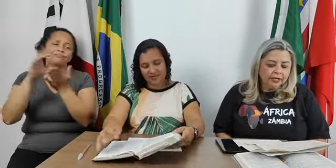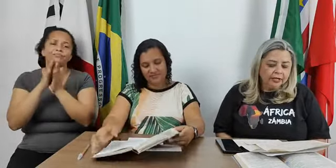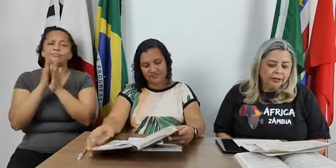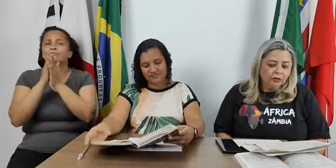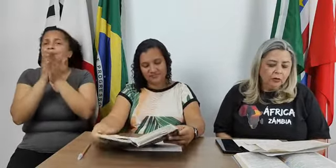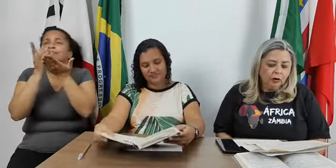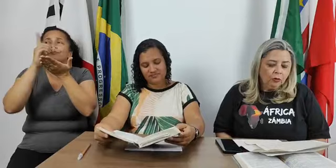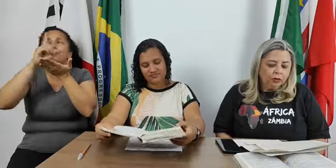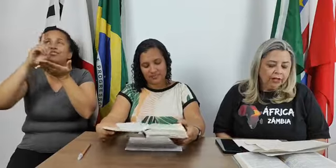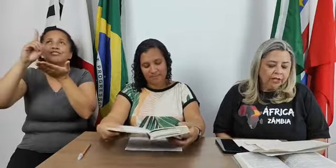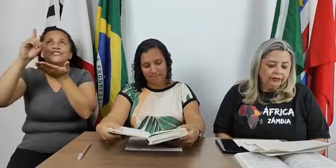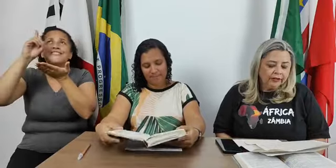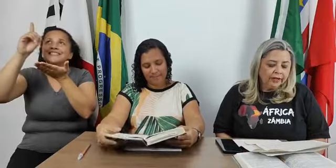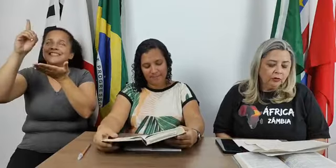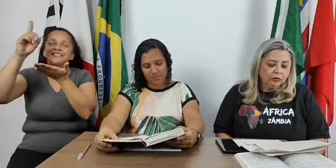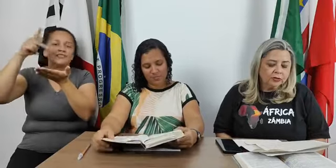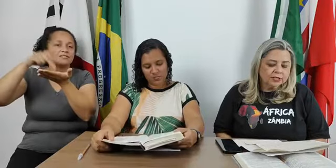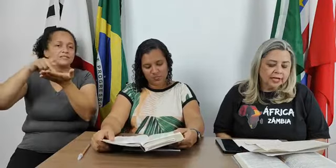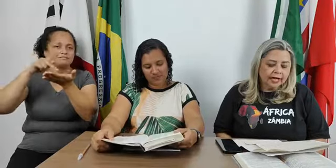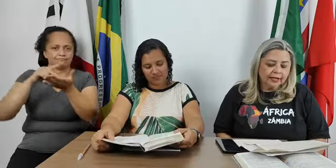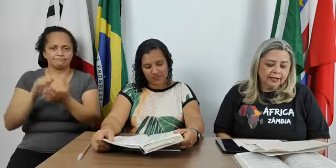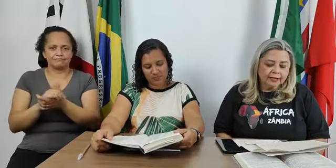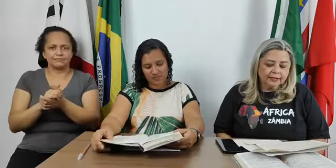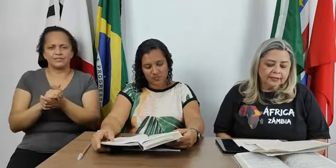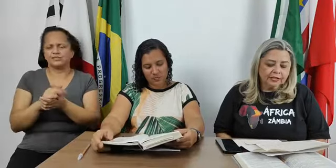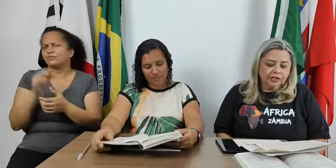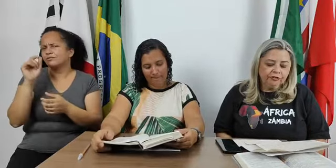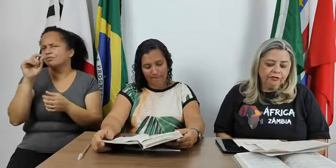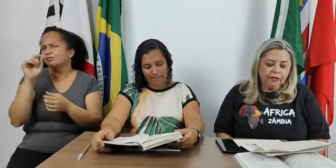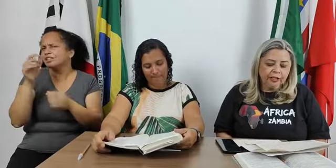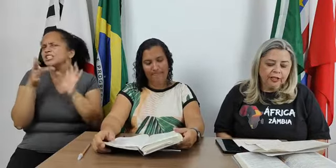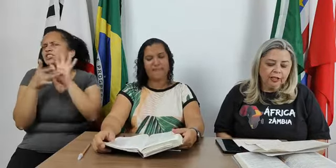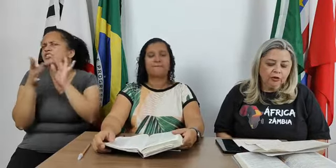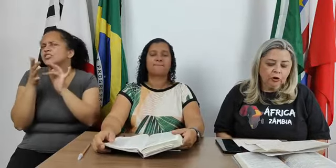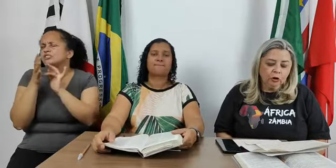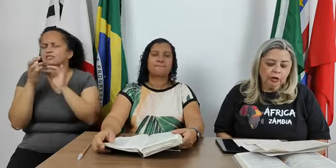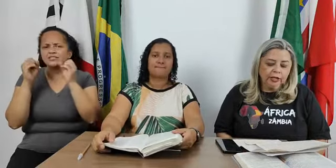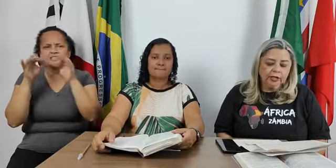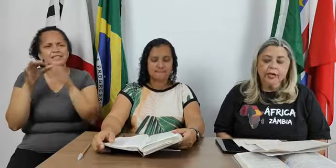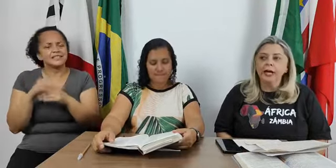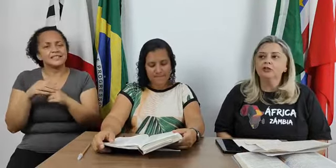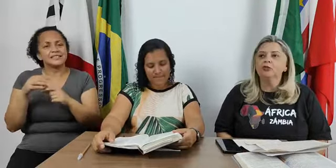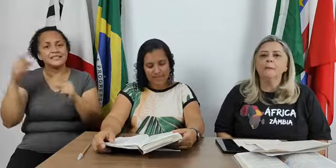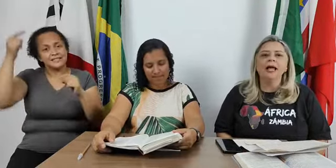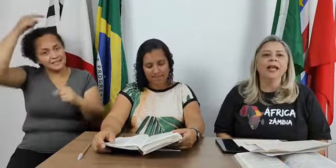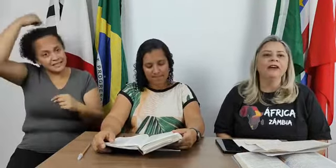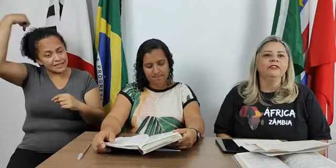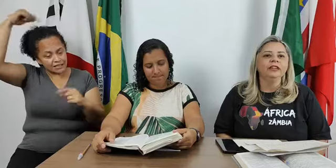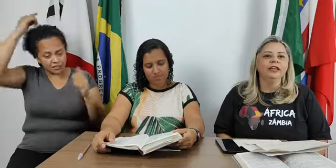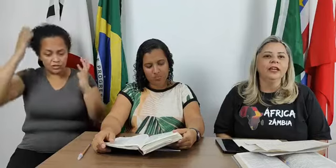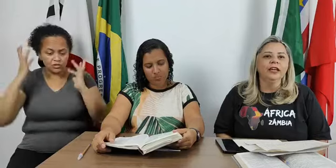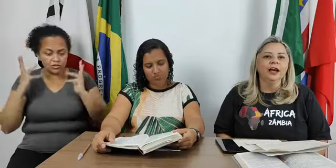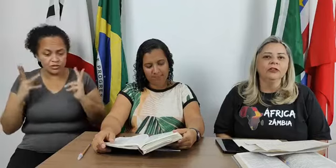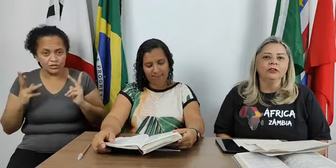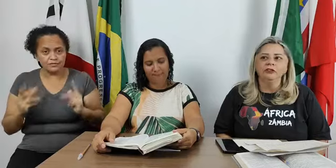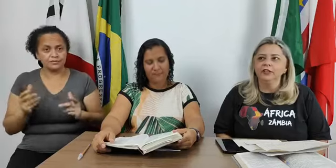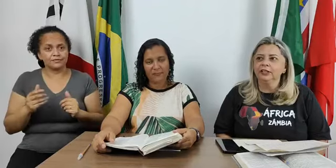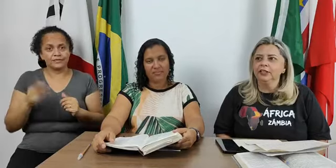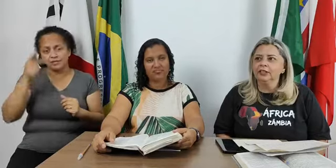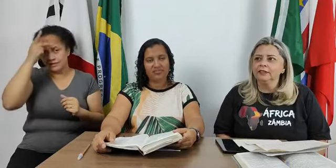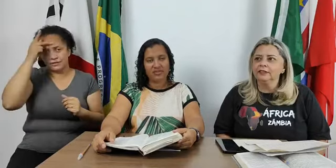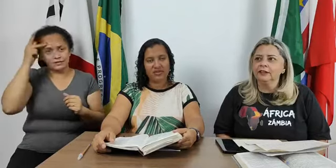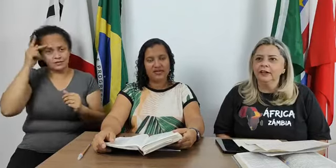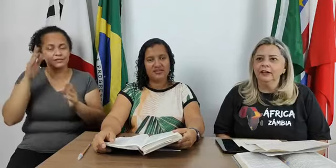palavra. Então, o que ele fala? Consagra, né? Santifica, torna a sua palavra real na